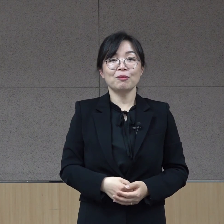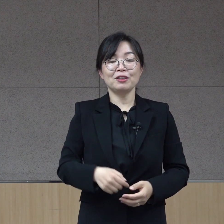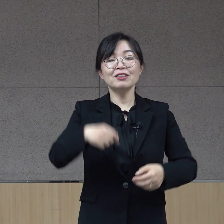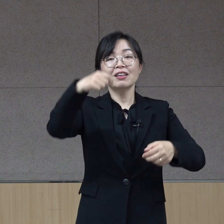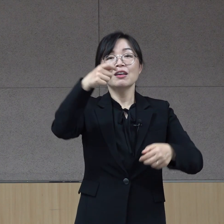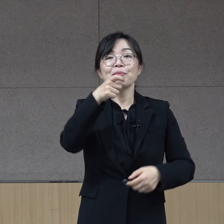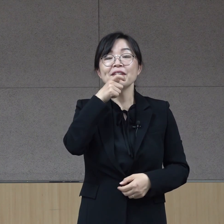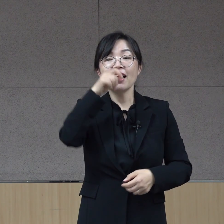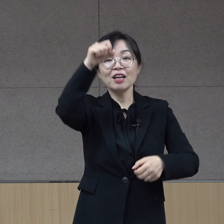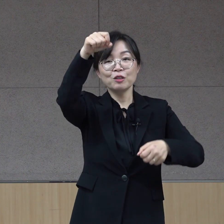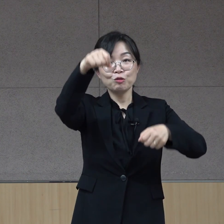그러면은 비가